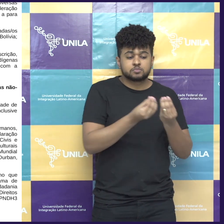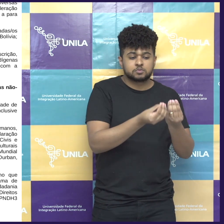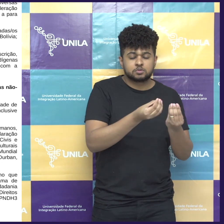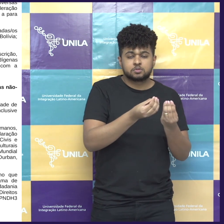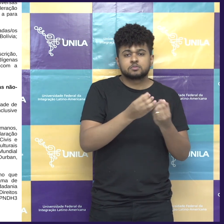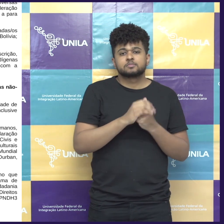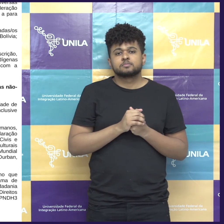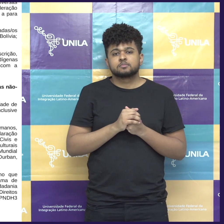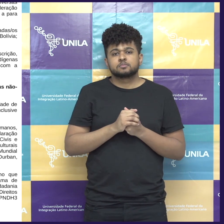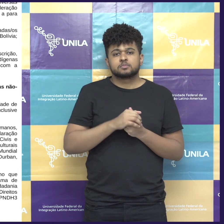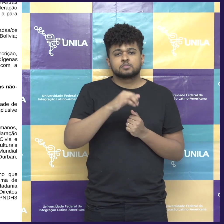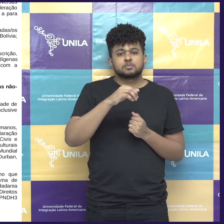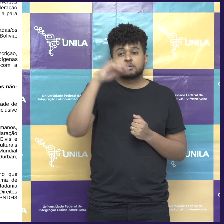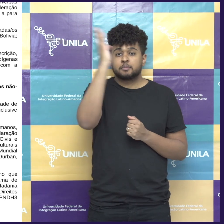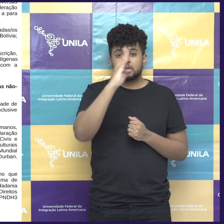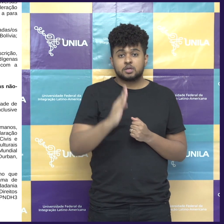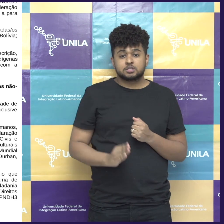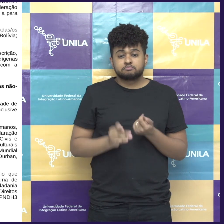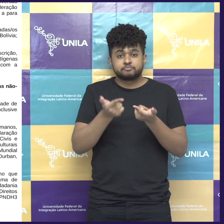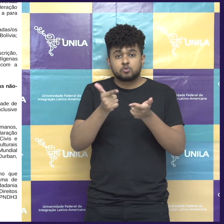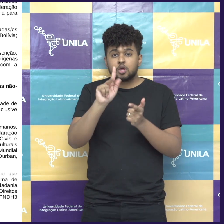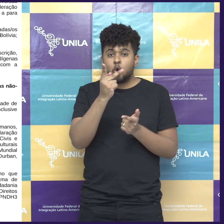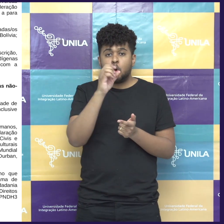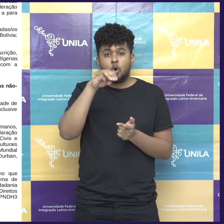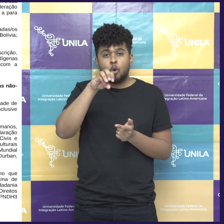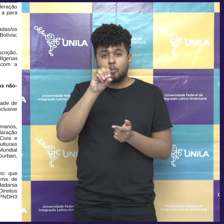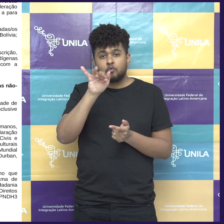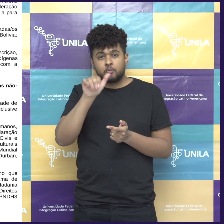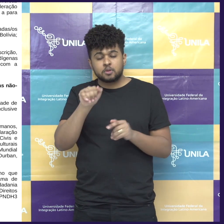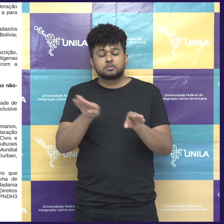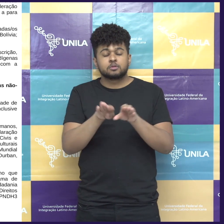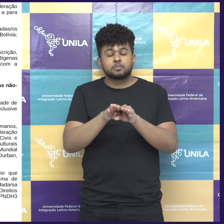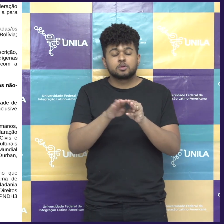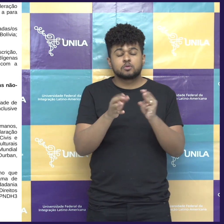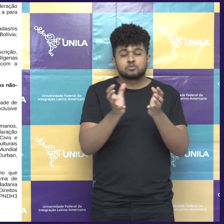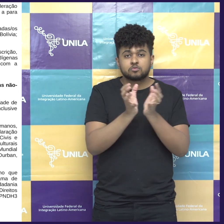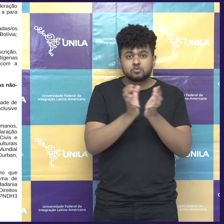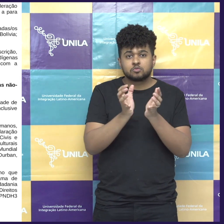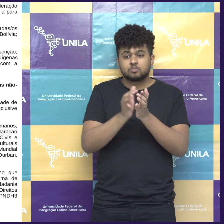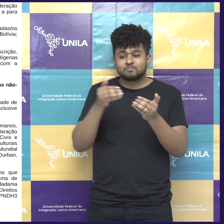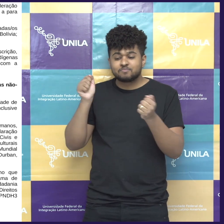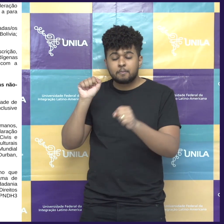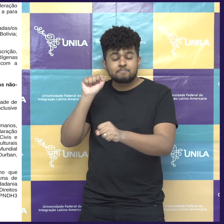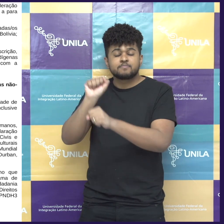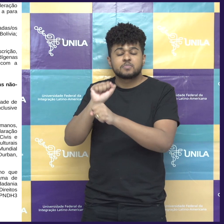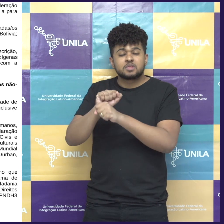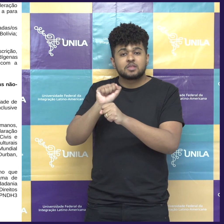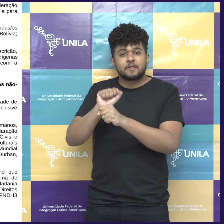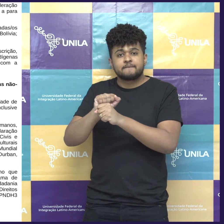programa Brasil Sem Homofobia, Programa de Combate à Violência e à Discriminação